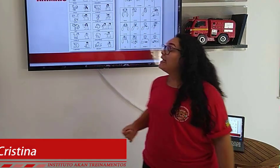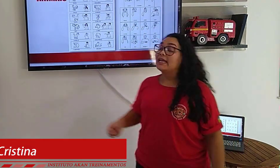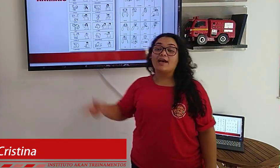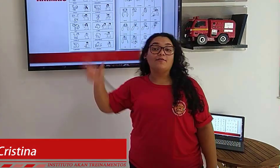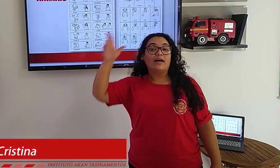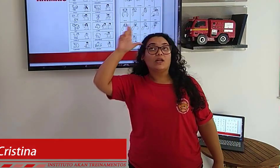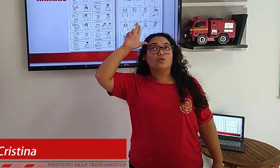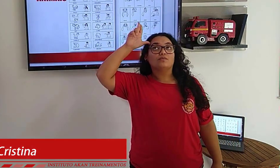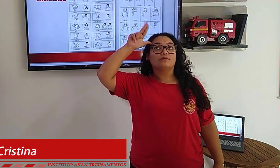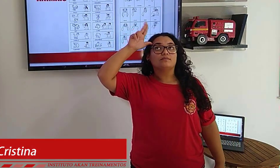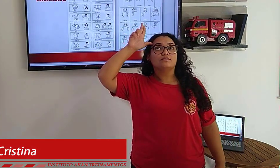Cavalo.